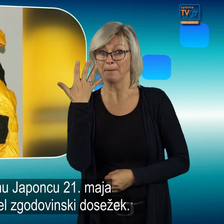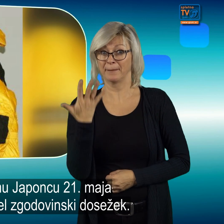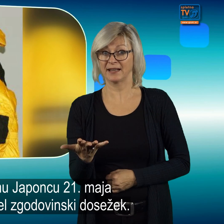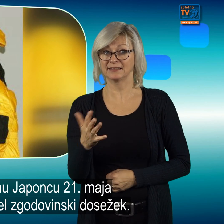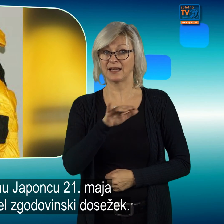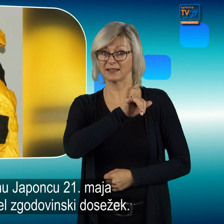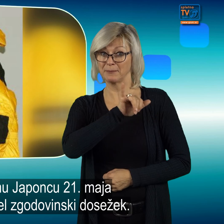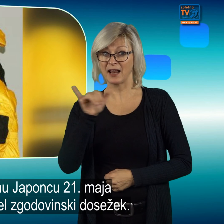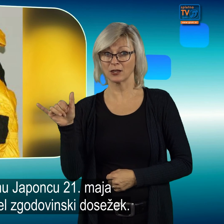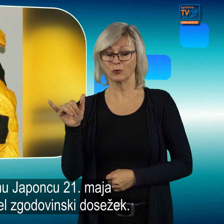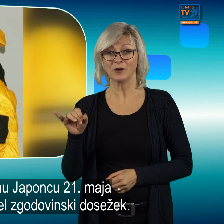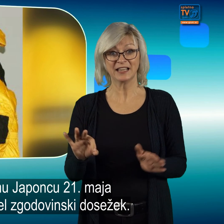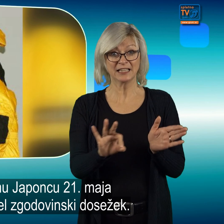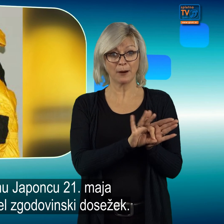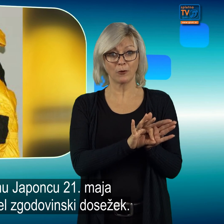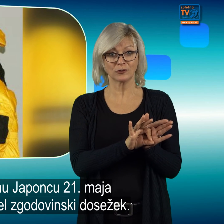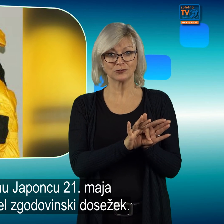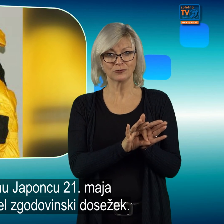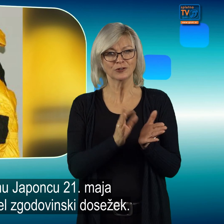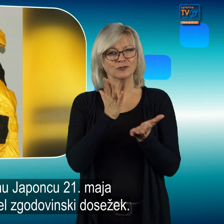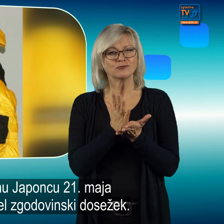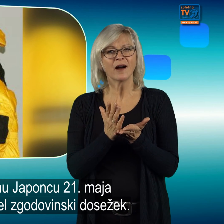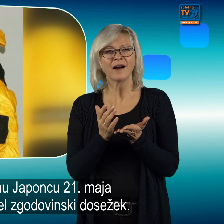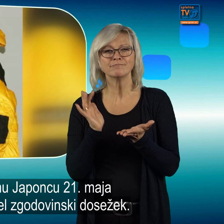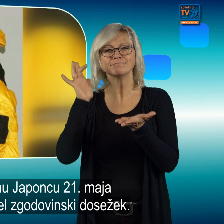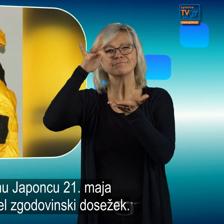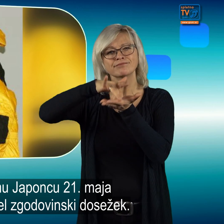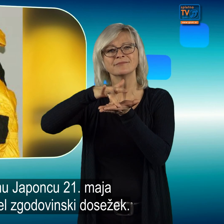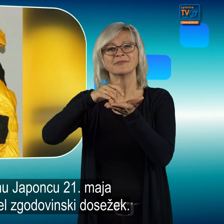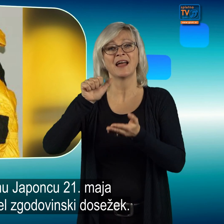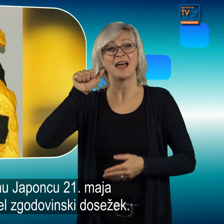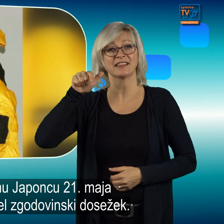21. maja ob 7:15 uspel zgodovinski dosežek.